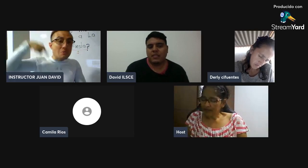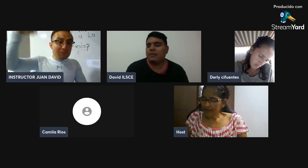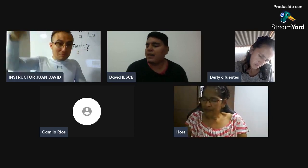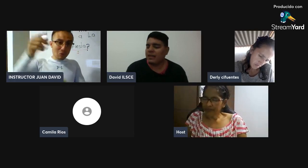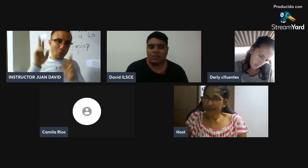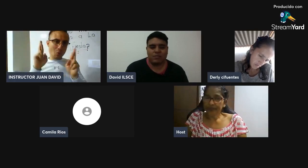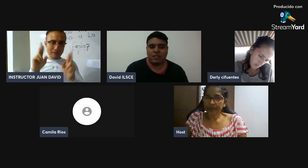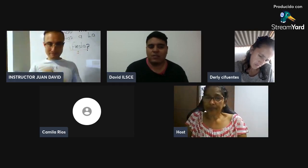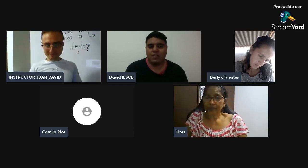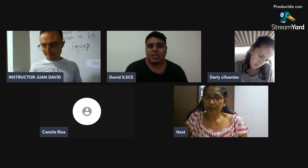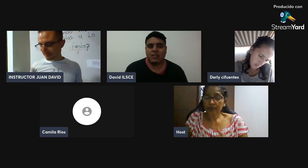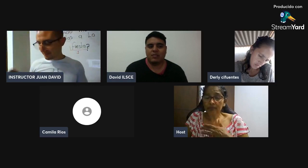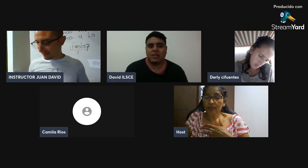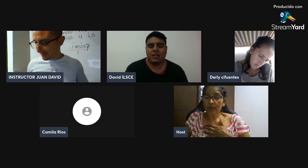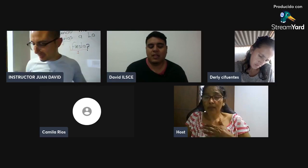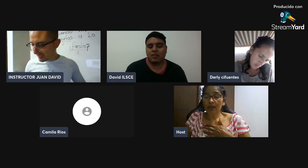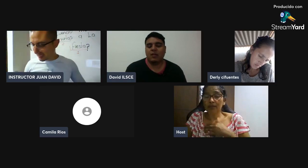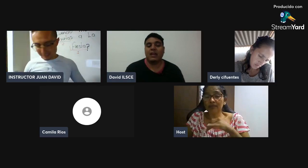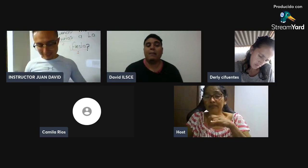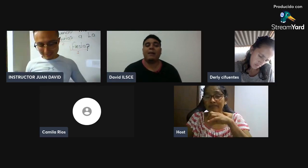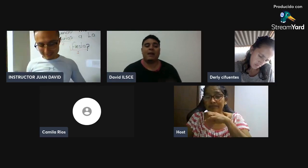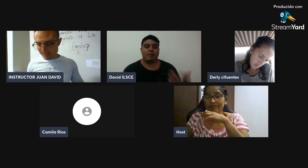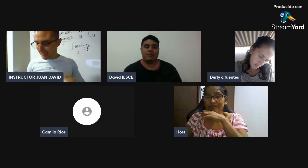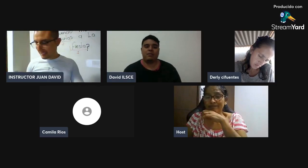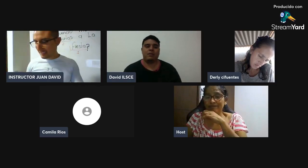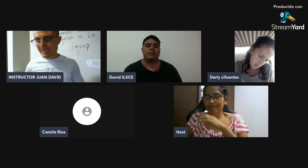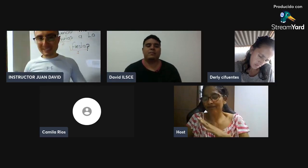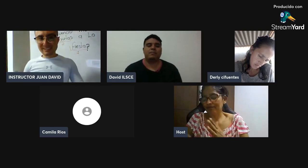vale yo sé yo entiendo tranquilo ojalá para la próxima